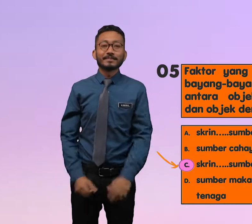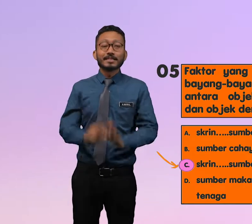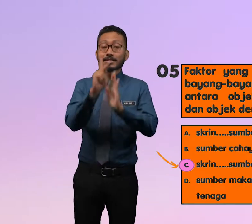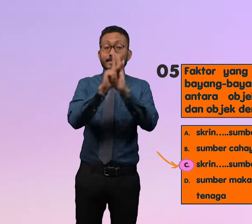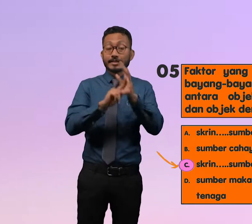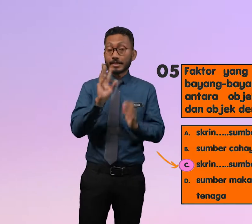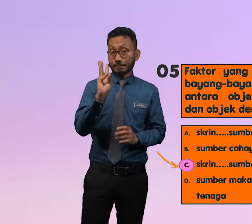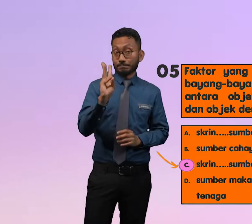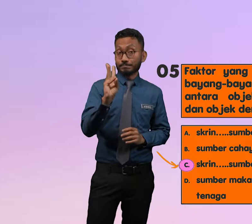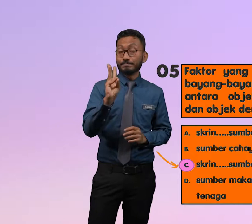Keenam.